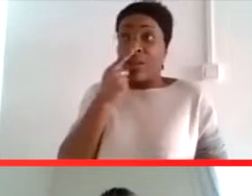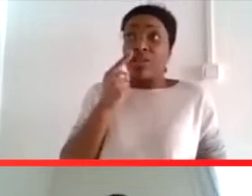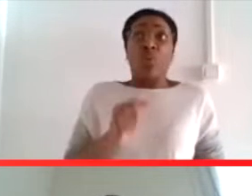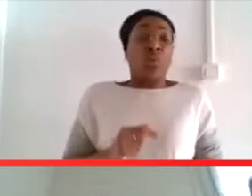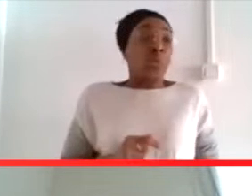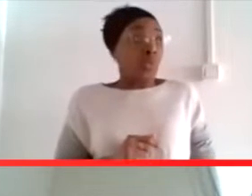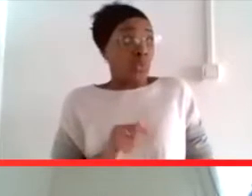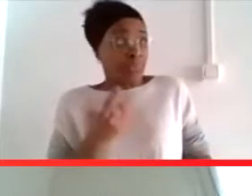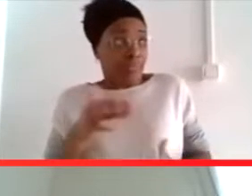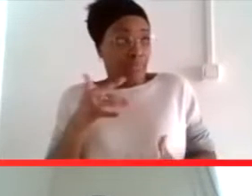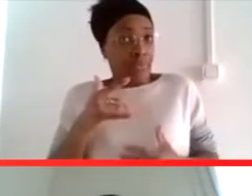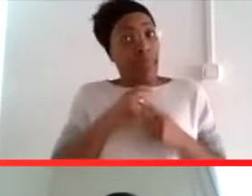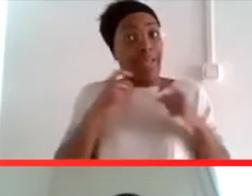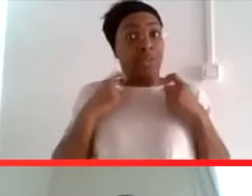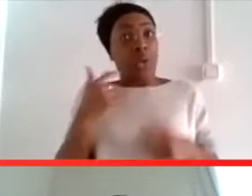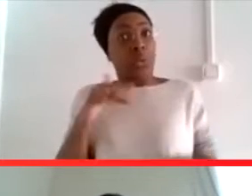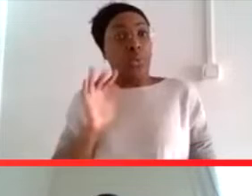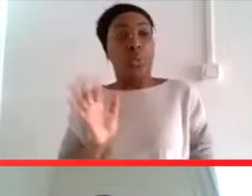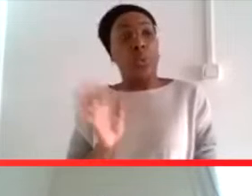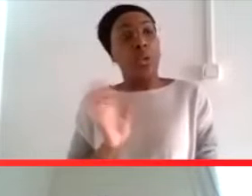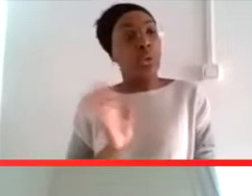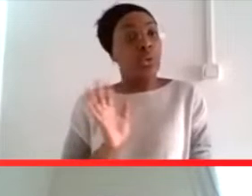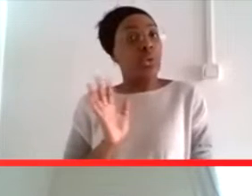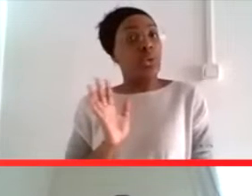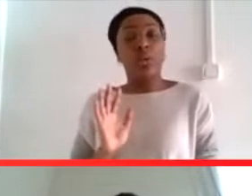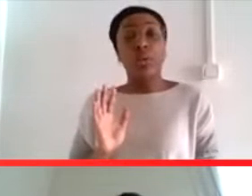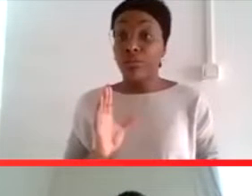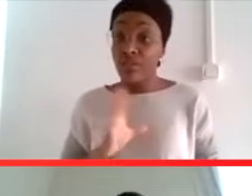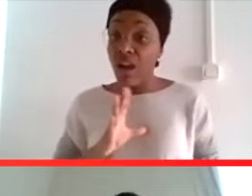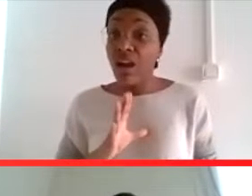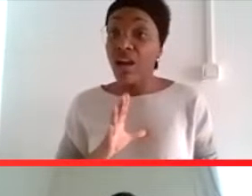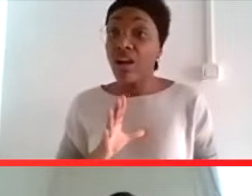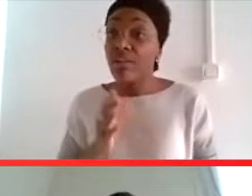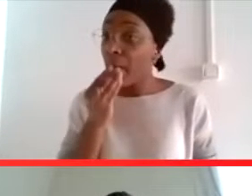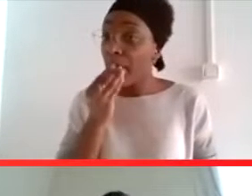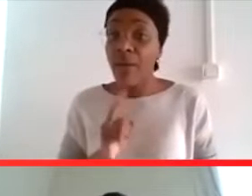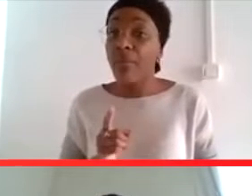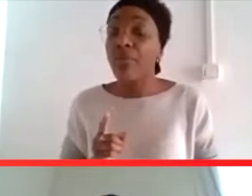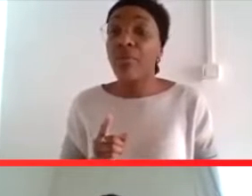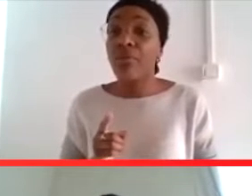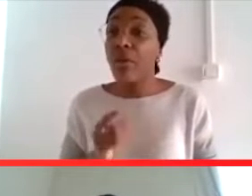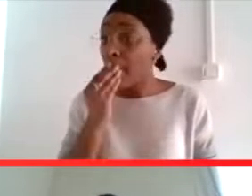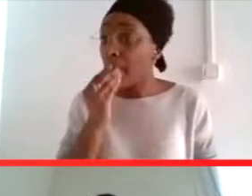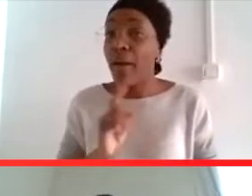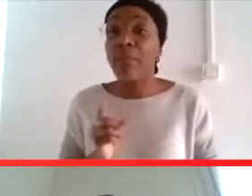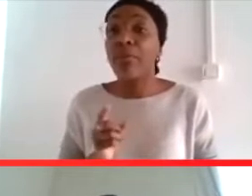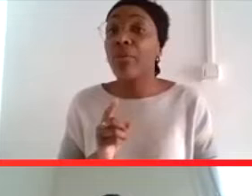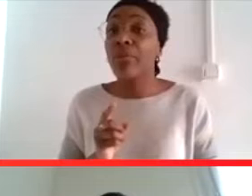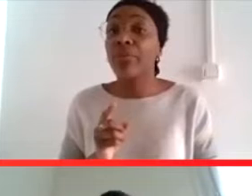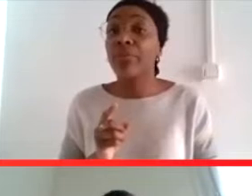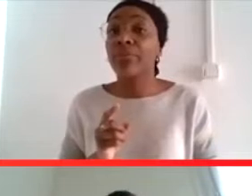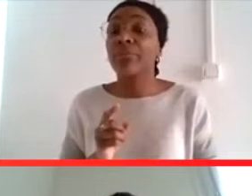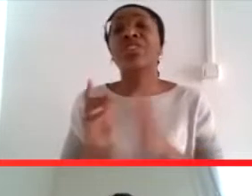l'un de l'autre, que lui, il est sur une montagne, nous, on est dans la vallée tout le temps, quoi. Et non, on voit qu'à la travers Jésus-Christ était